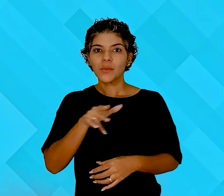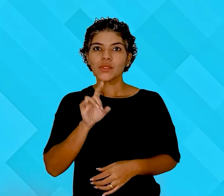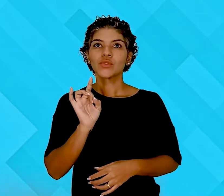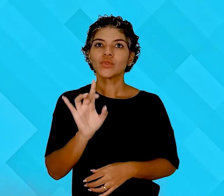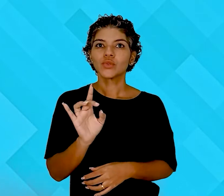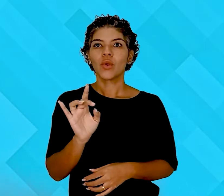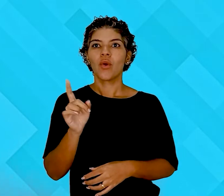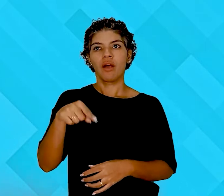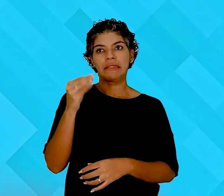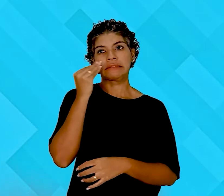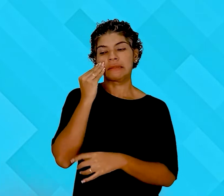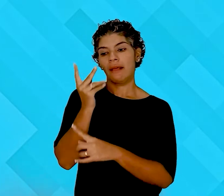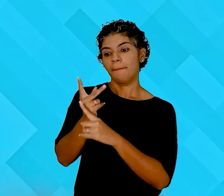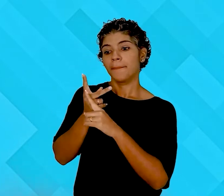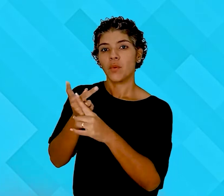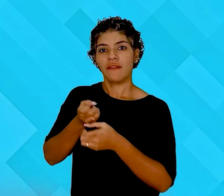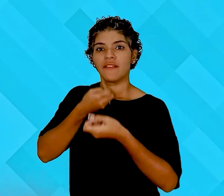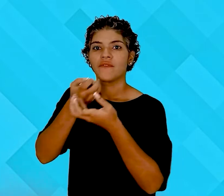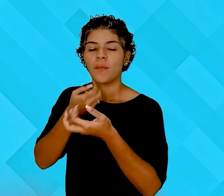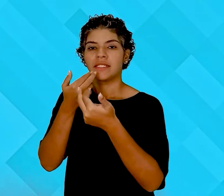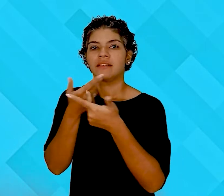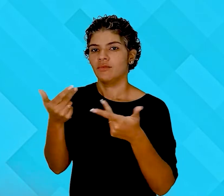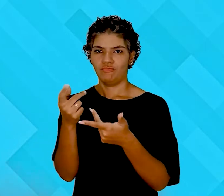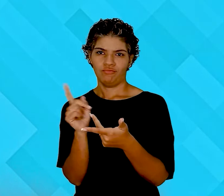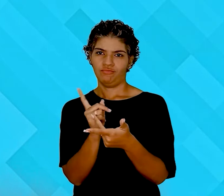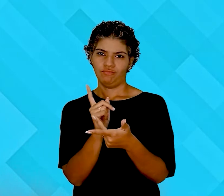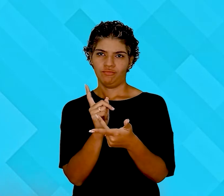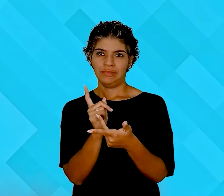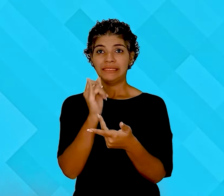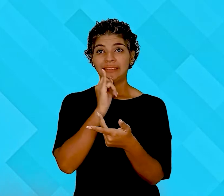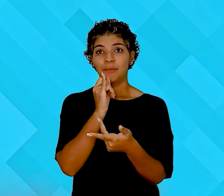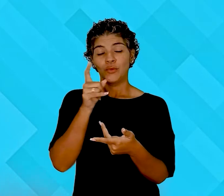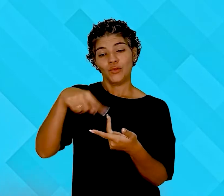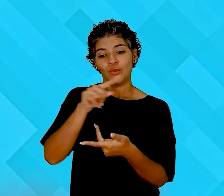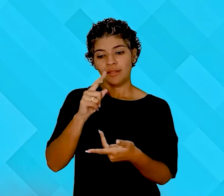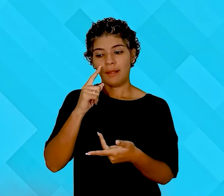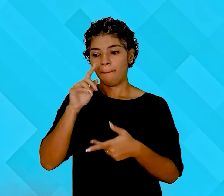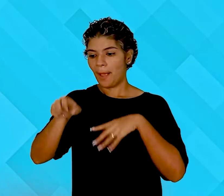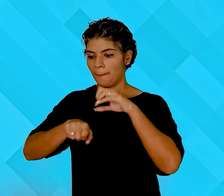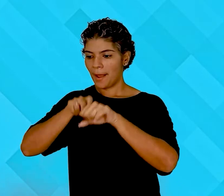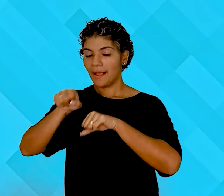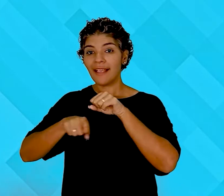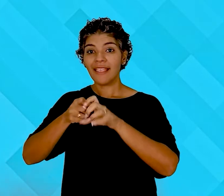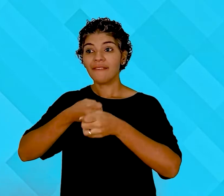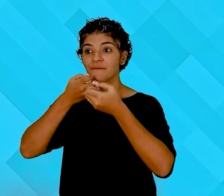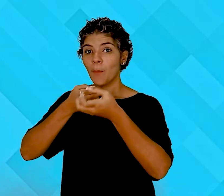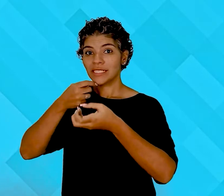a informação sobre a pessoa e mudar as decisões dela. É tipo sequestrar futuro, porque